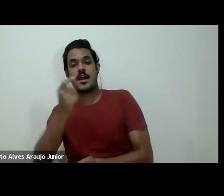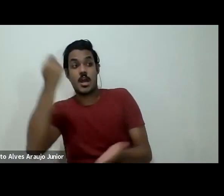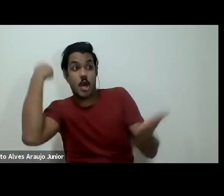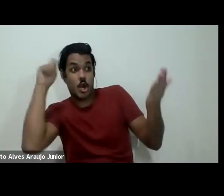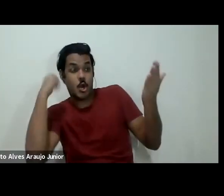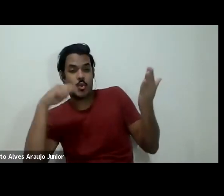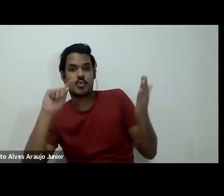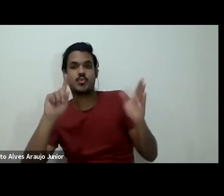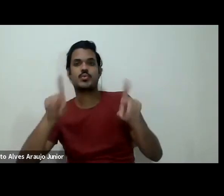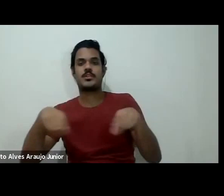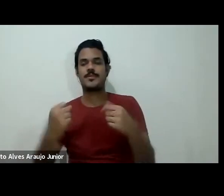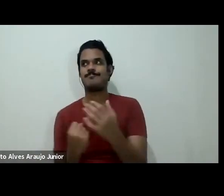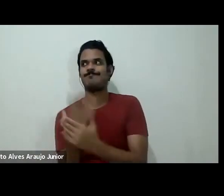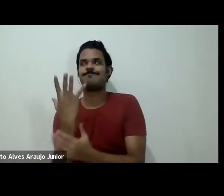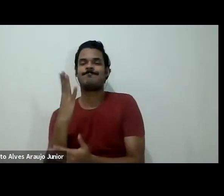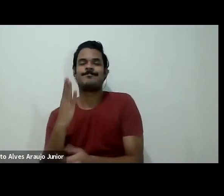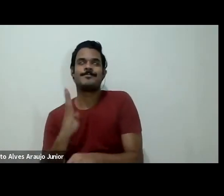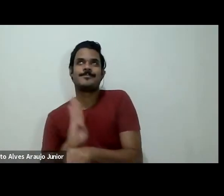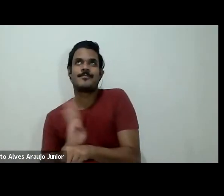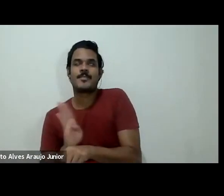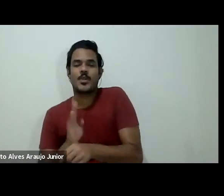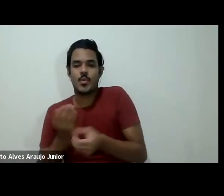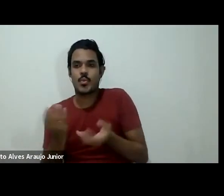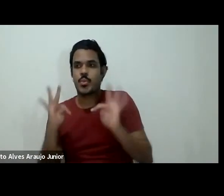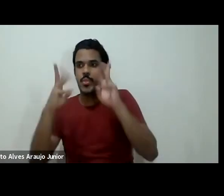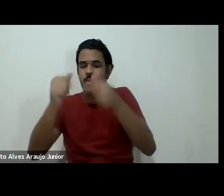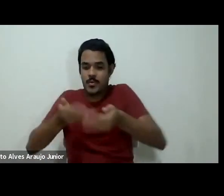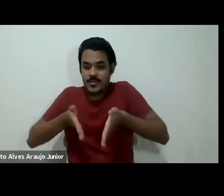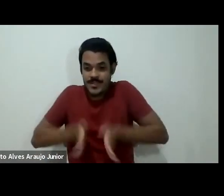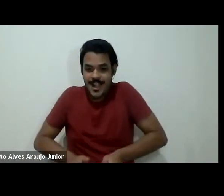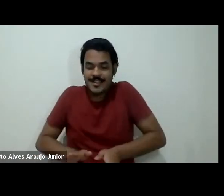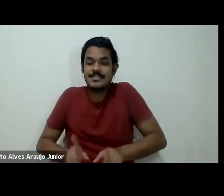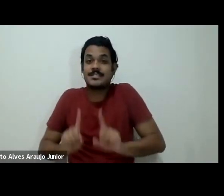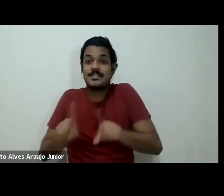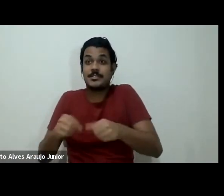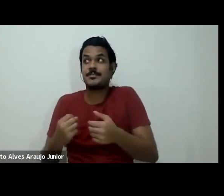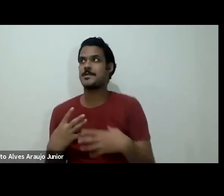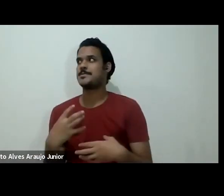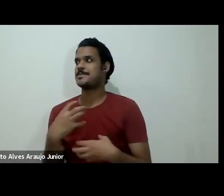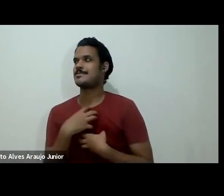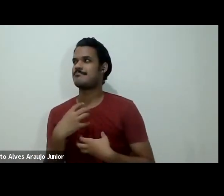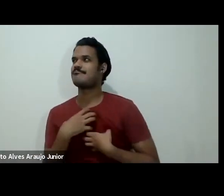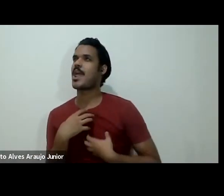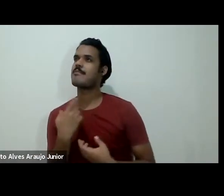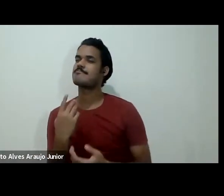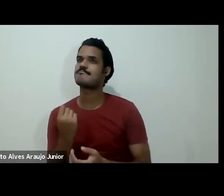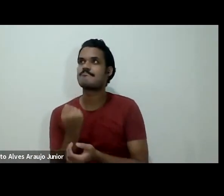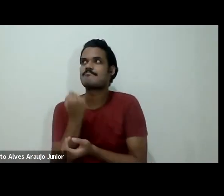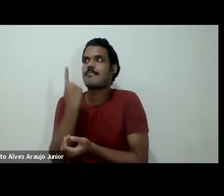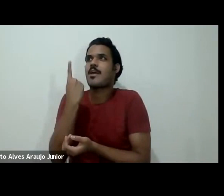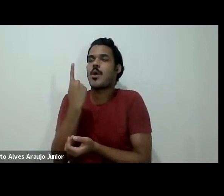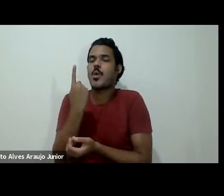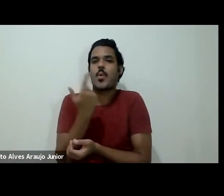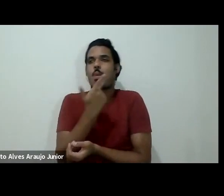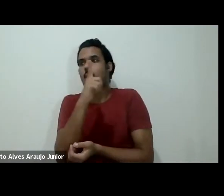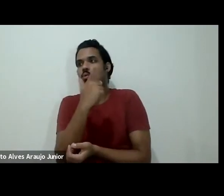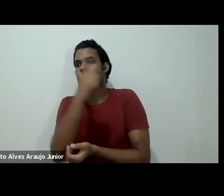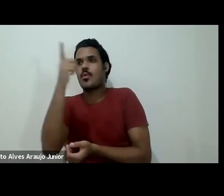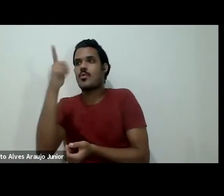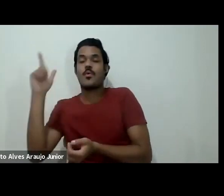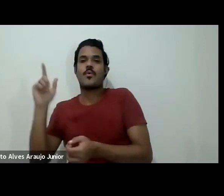despertou essa vontade, essa iniciativa de fazer outros e outros filmes